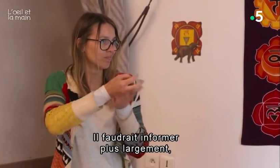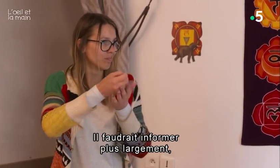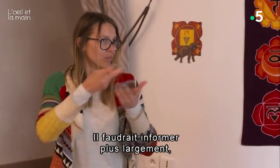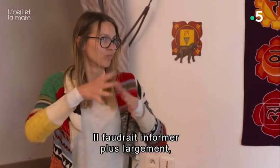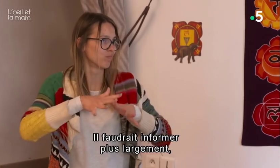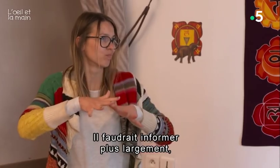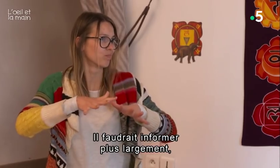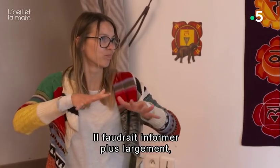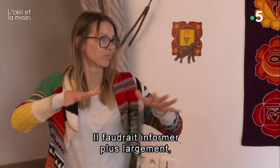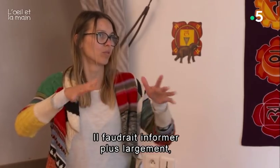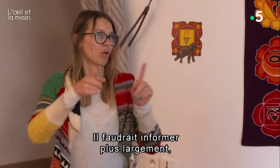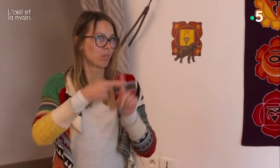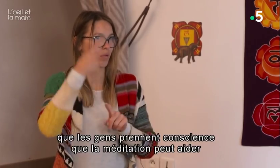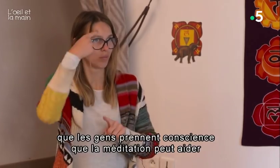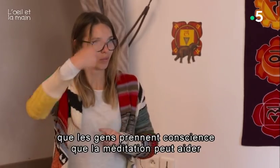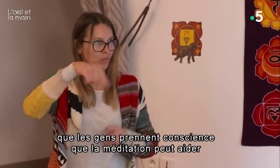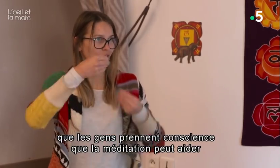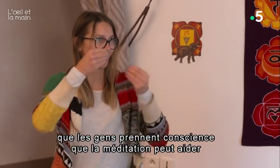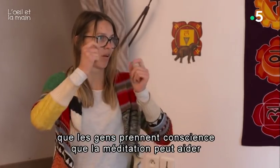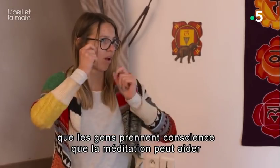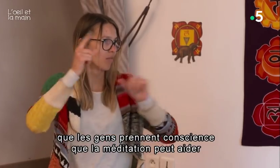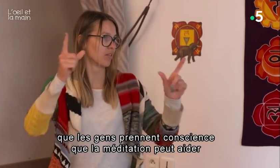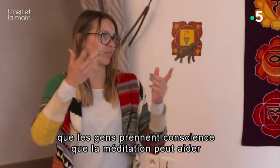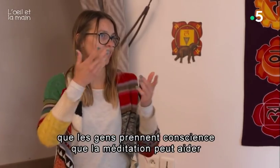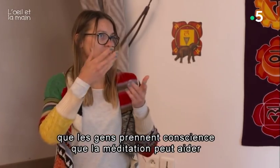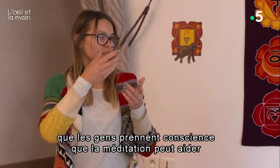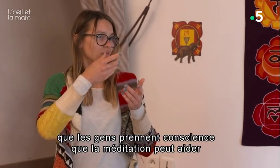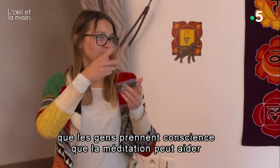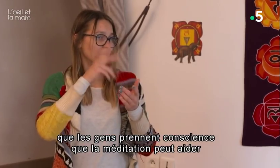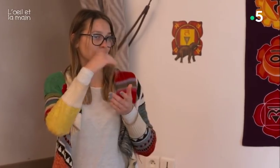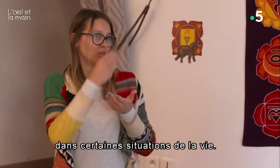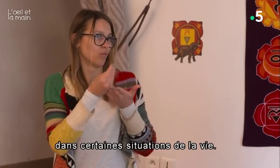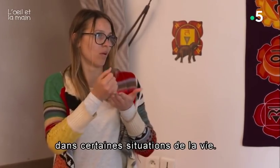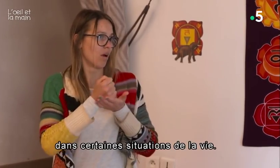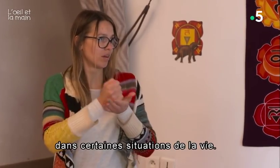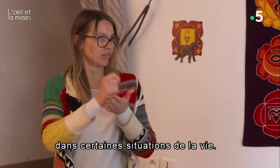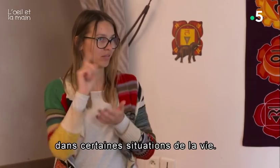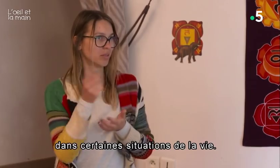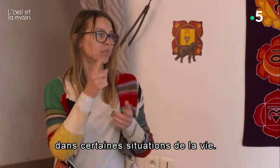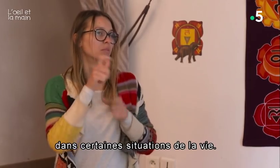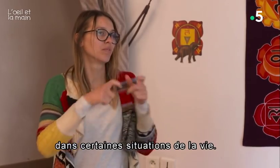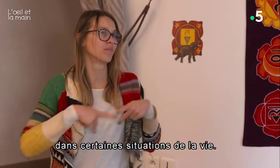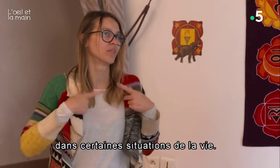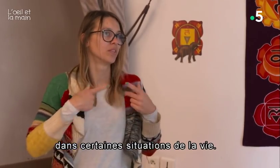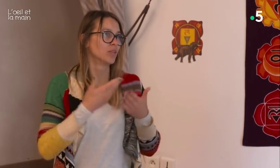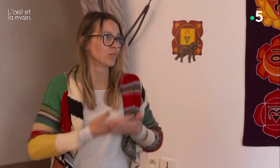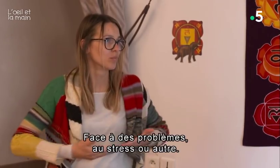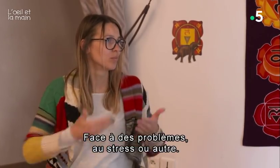faudrait informer plus largement, que les gens prennent conscience que la méditation peut aider dans certaines situations de la vie. Face à